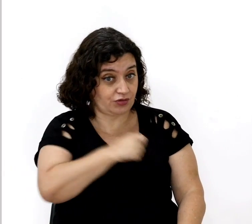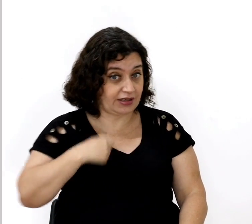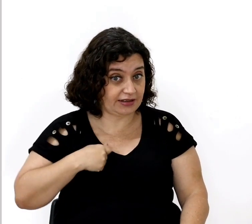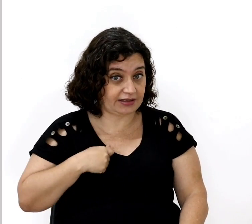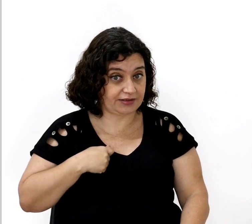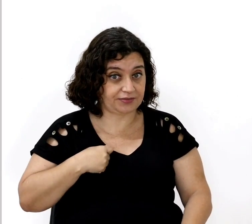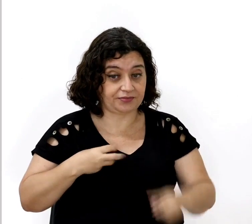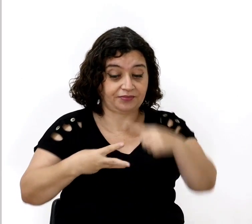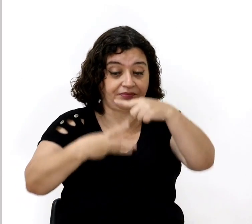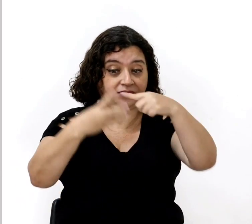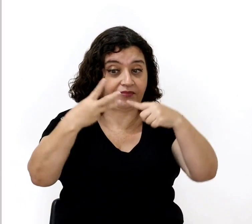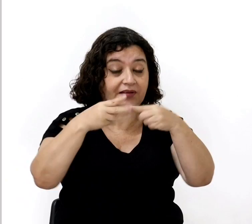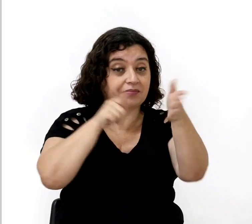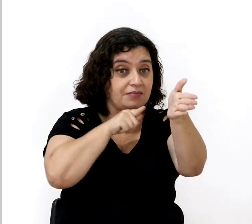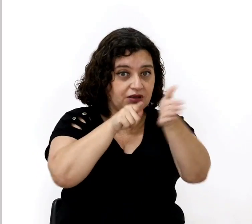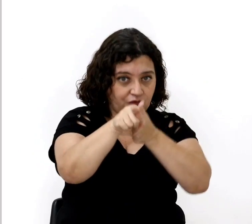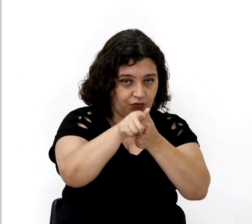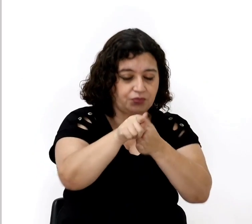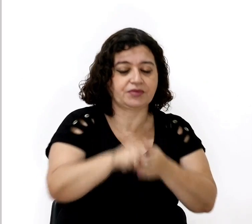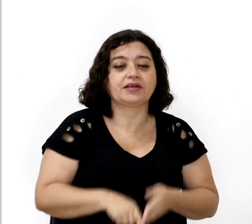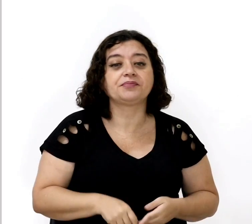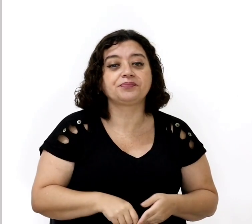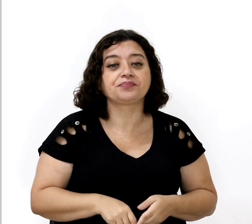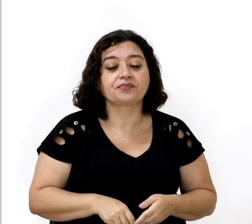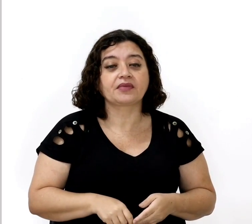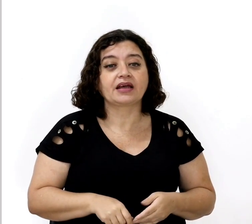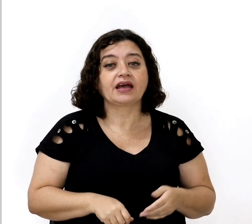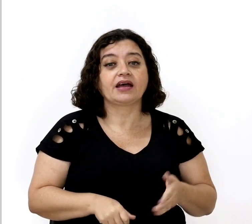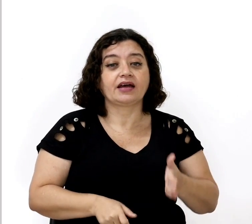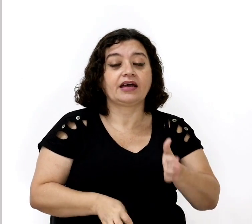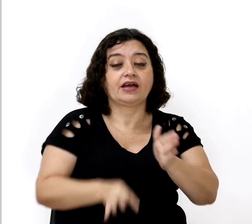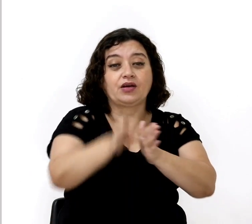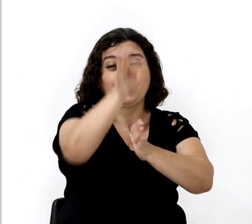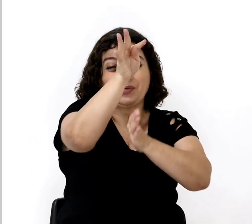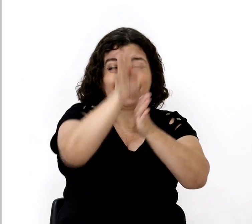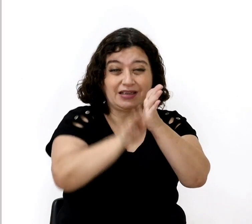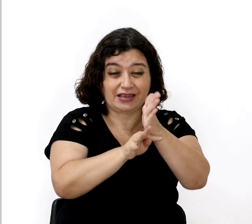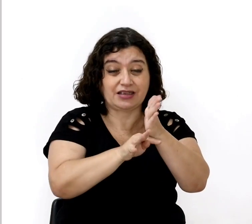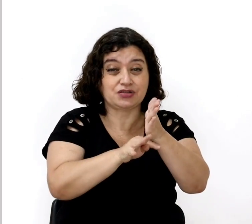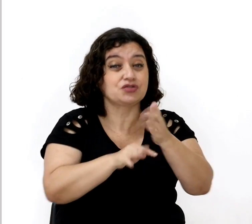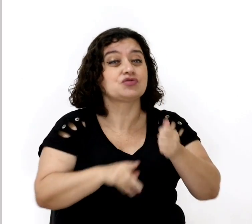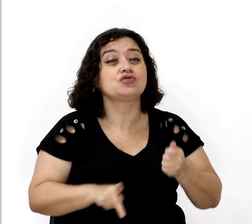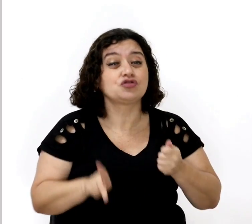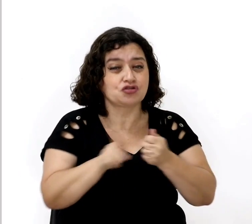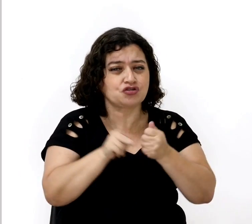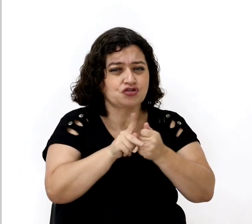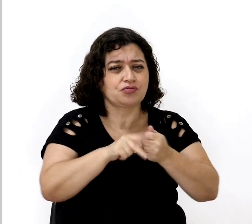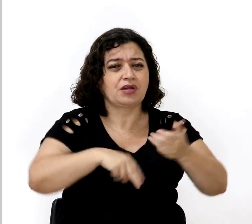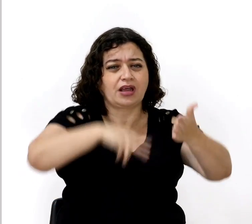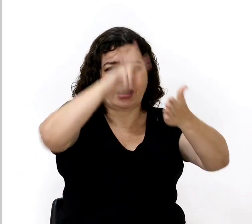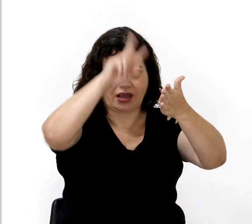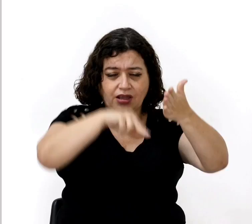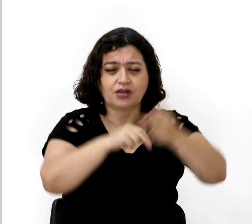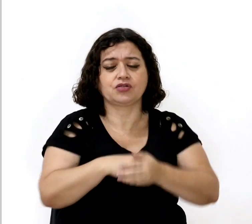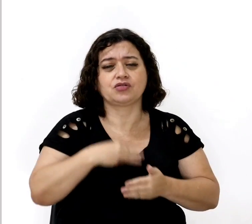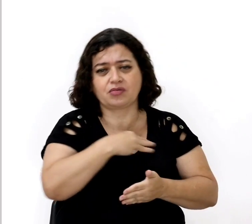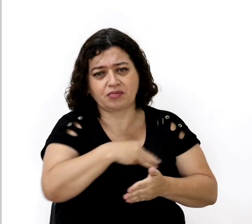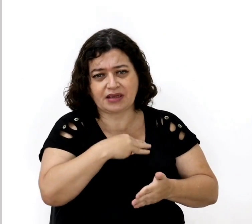3, ela traz aqui o texto de 1 Pedro 2,9, né? Efésios 4,12 e Mateus